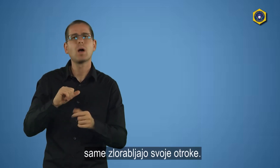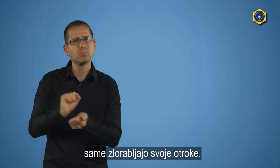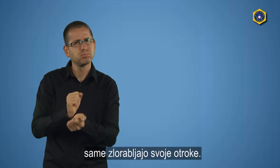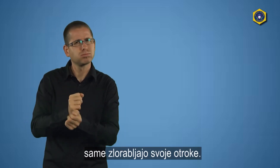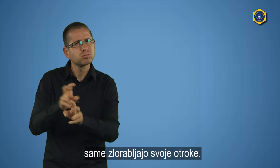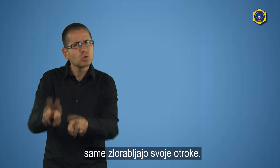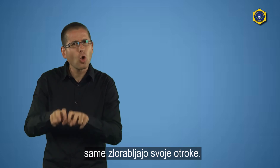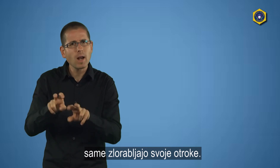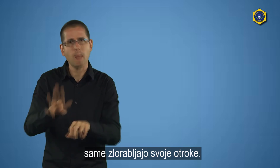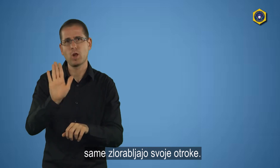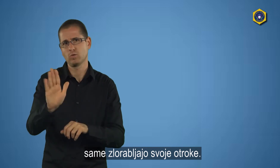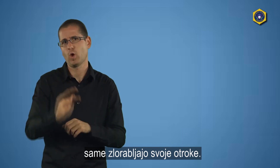otroke.